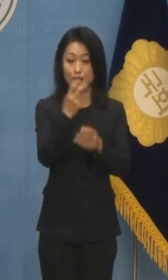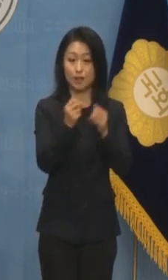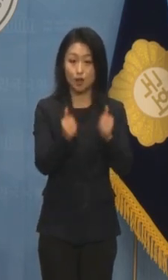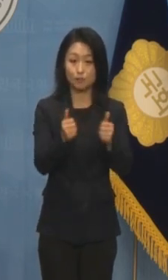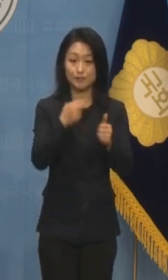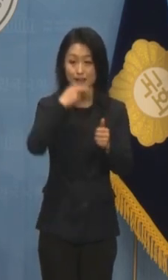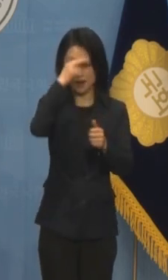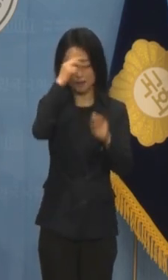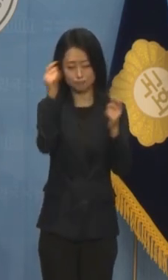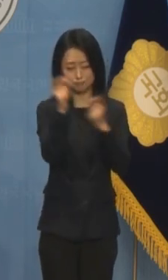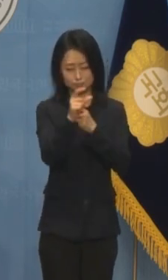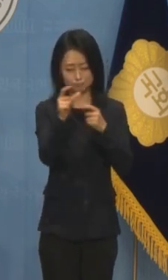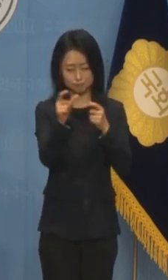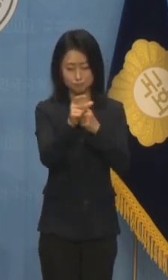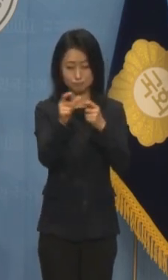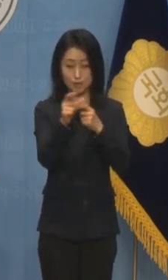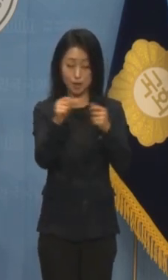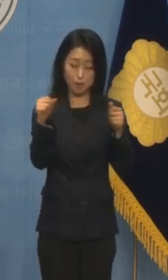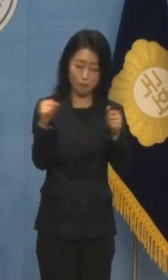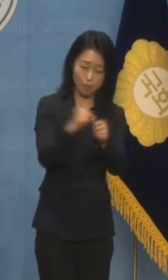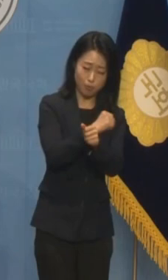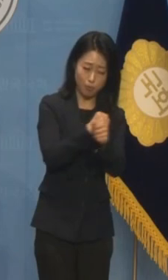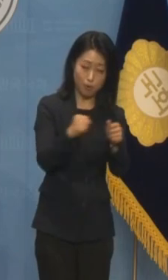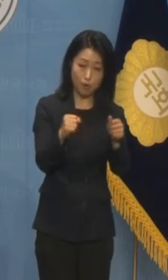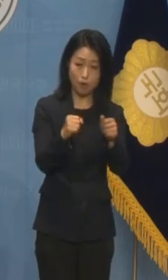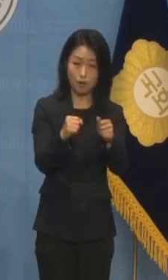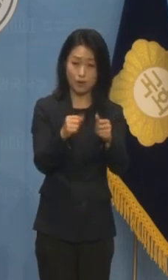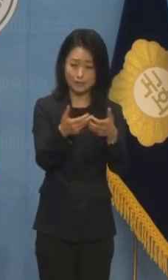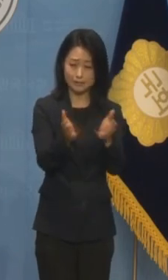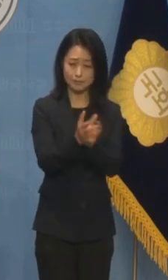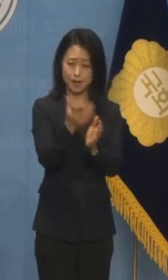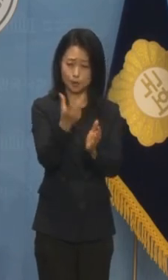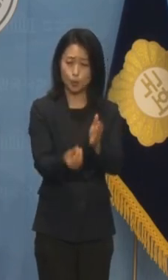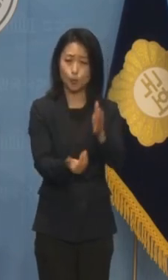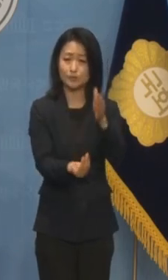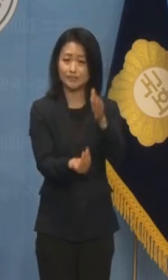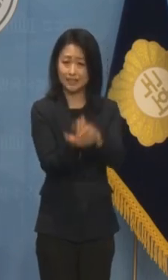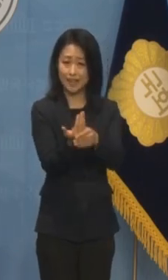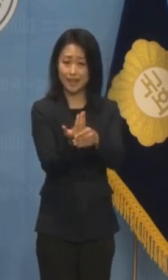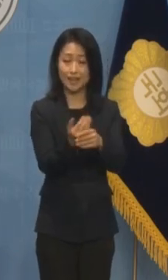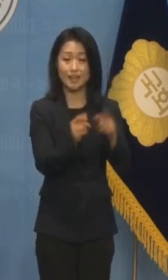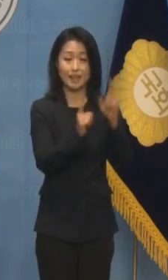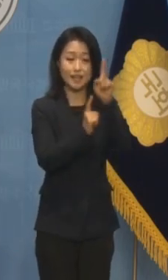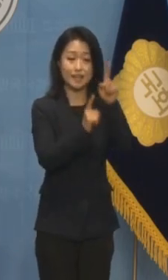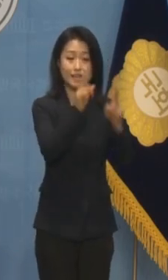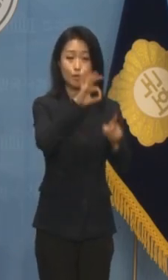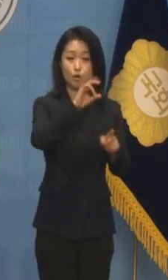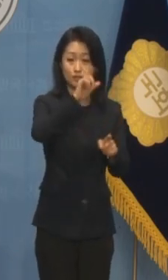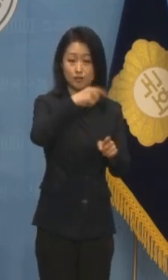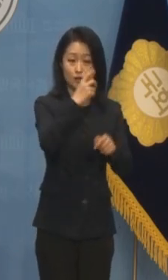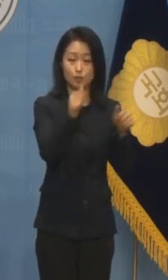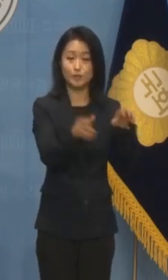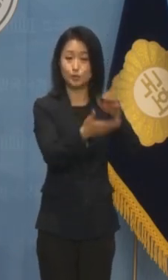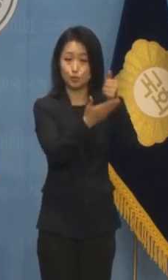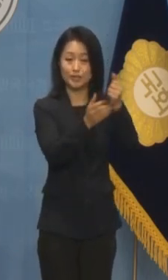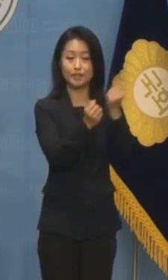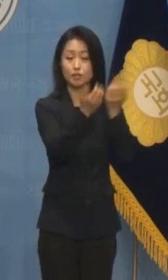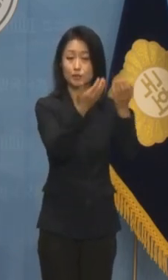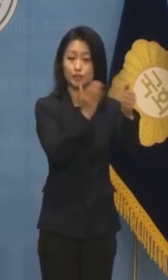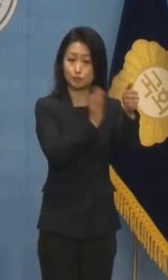만취, 구타, 폭력, 집단 똥사태, 이원석 총장이 직접 해명해야